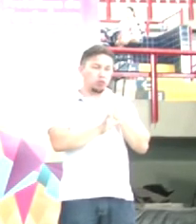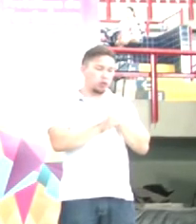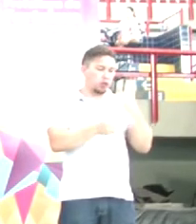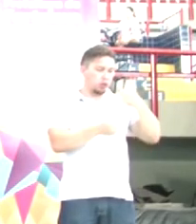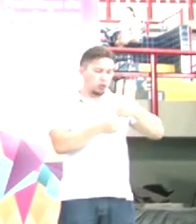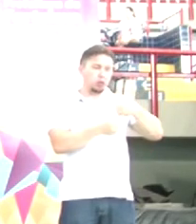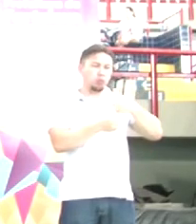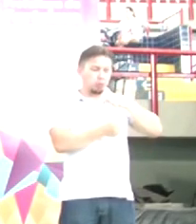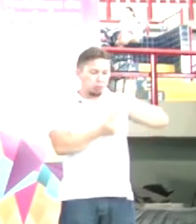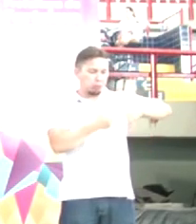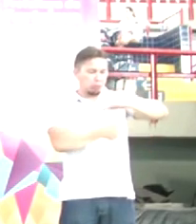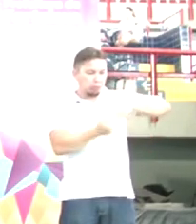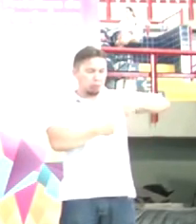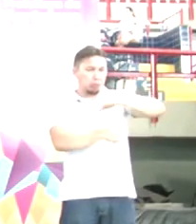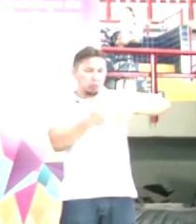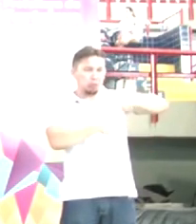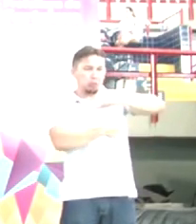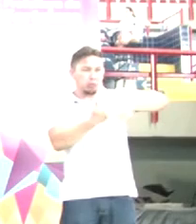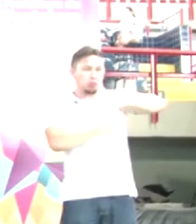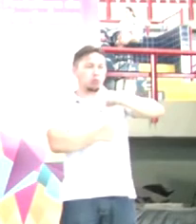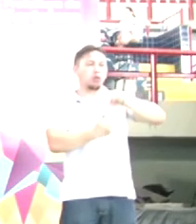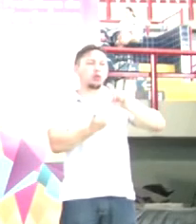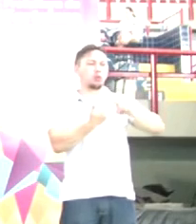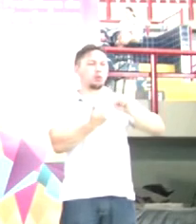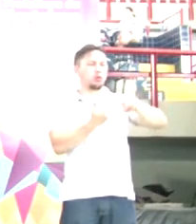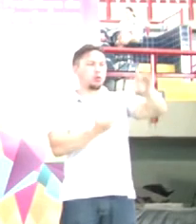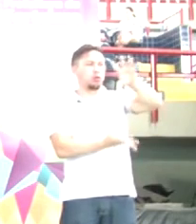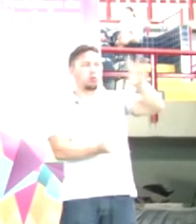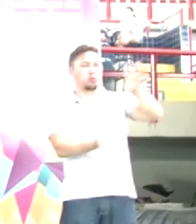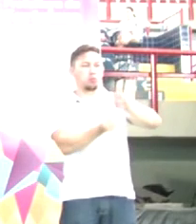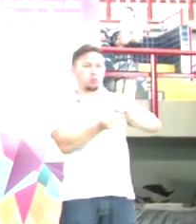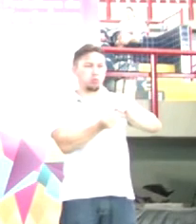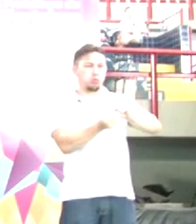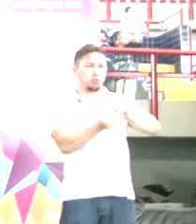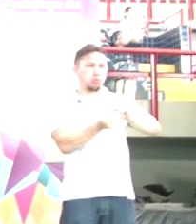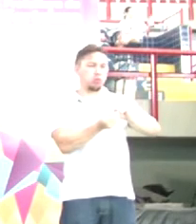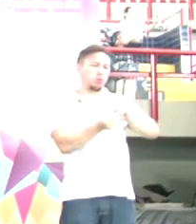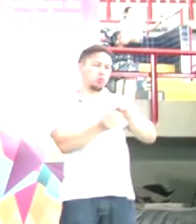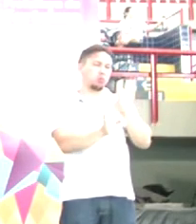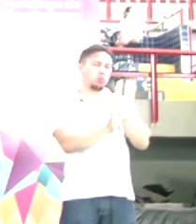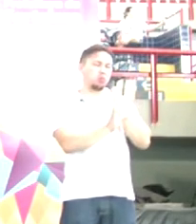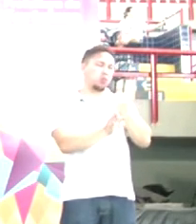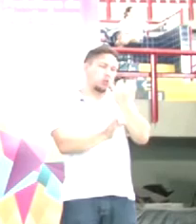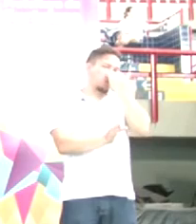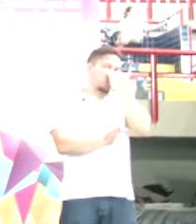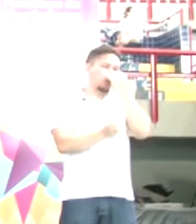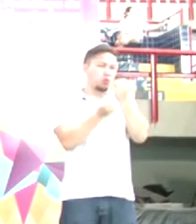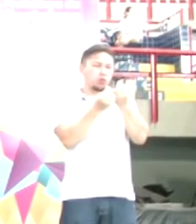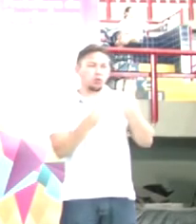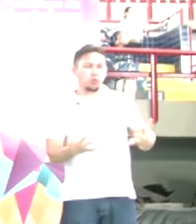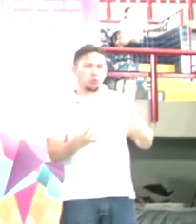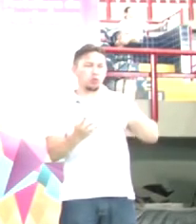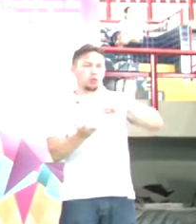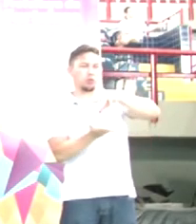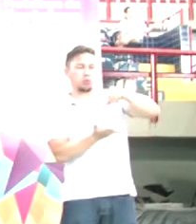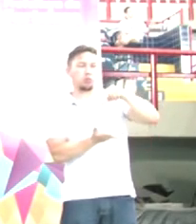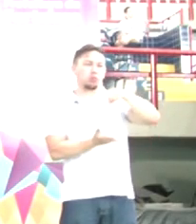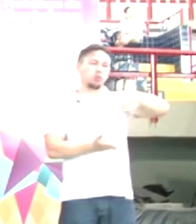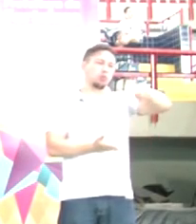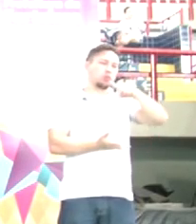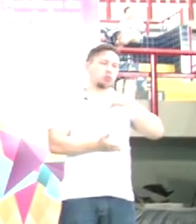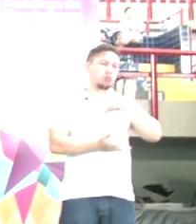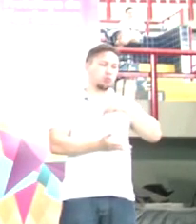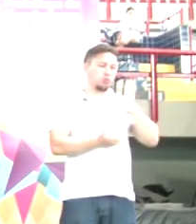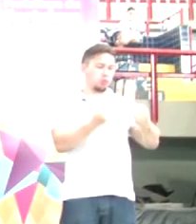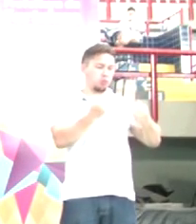fóssil. A título de exemplificação do ônus causado por essa prática, basta saber